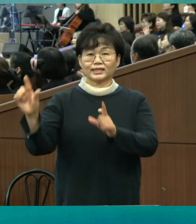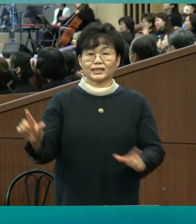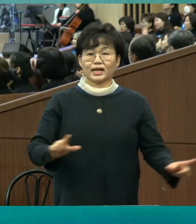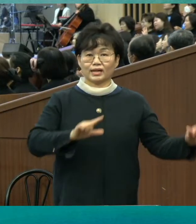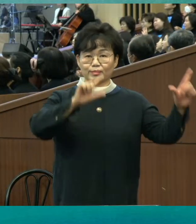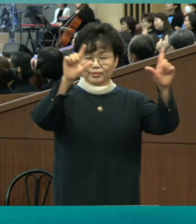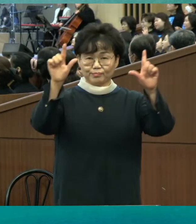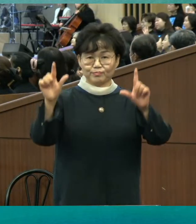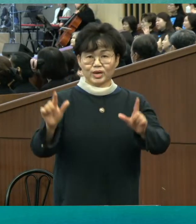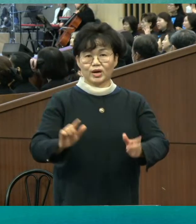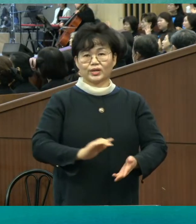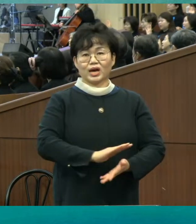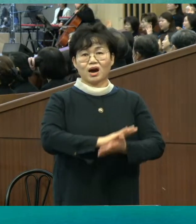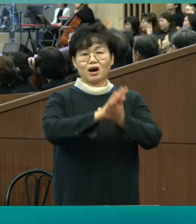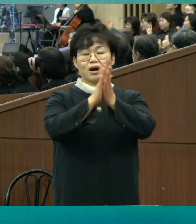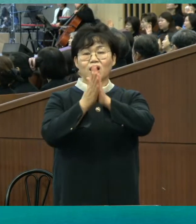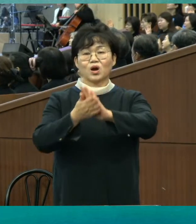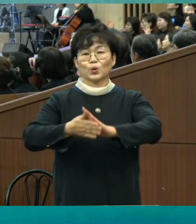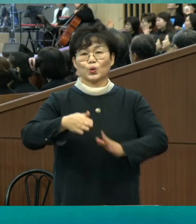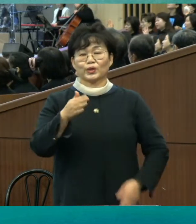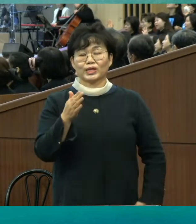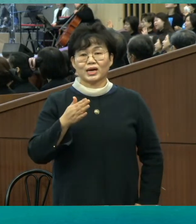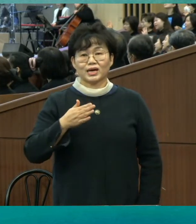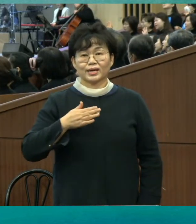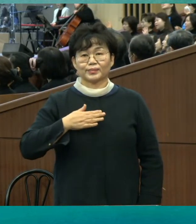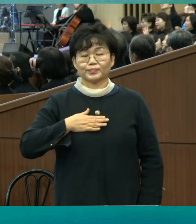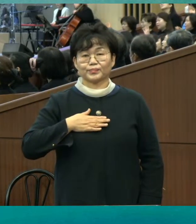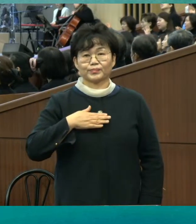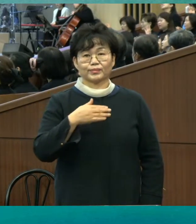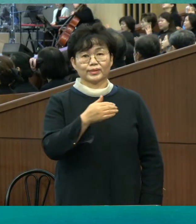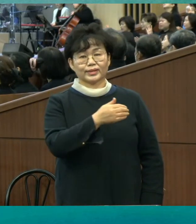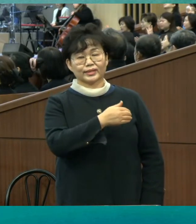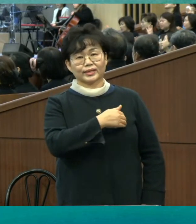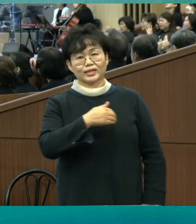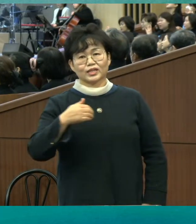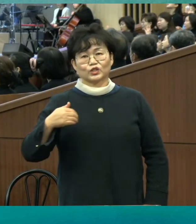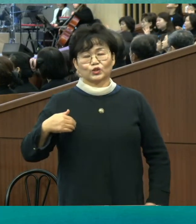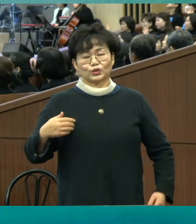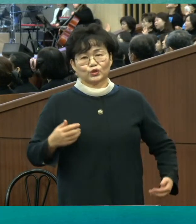나의 삶은 변하구나